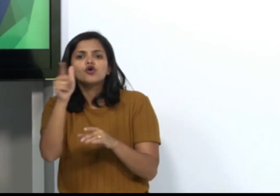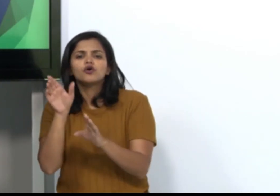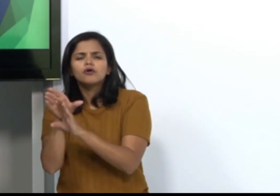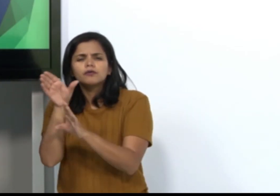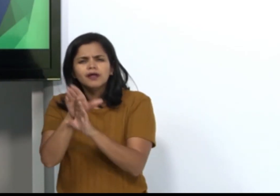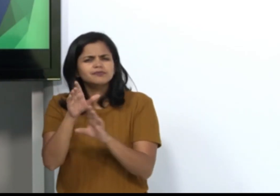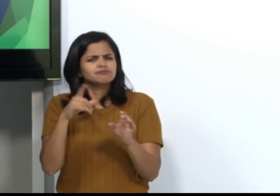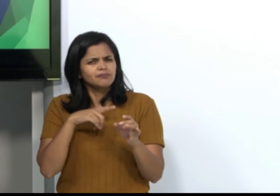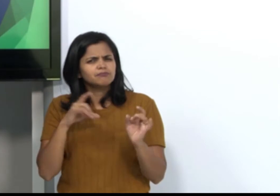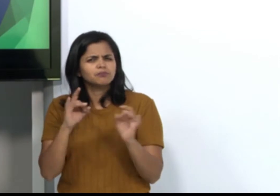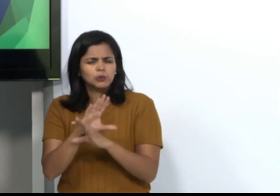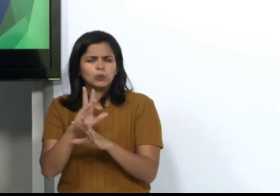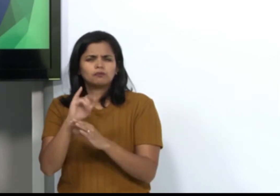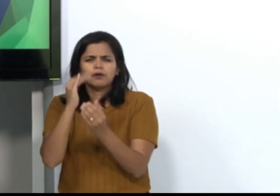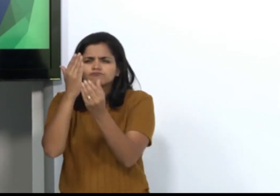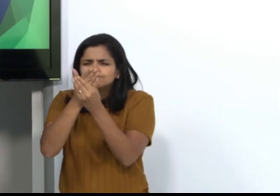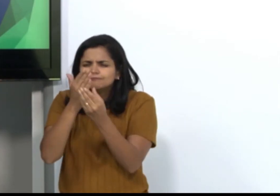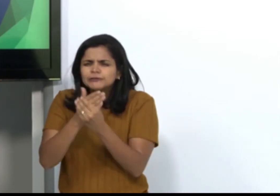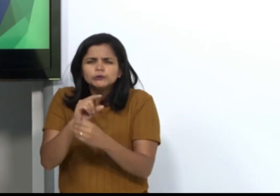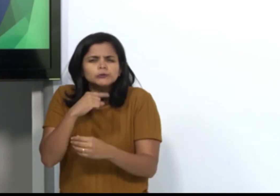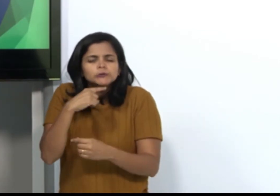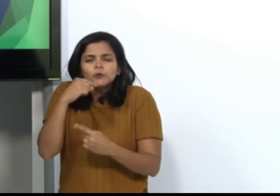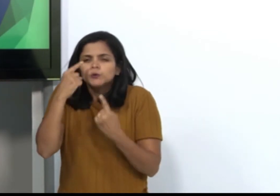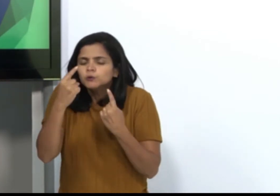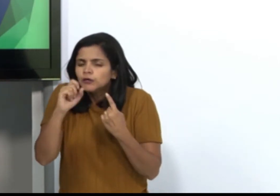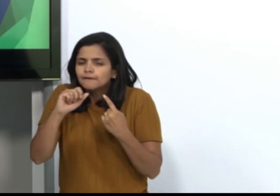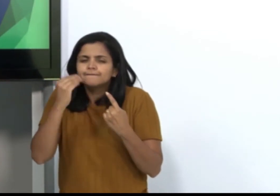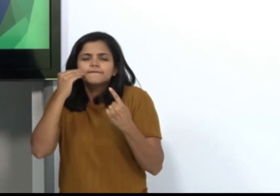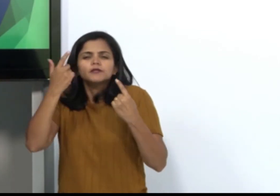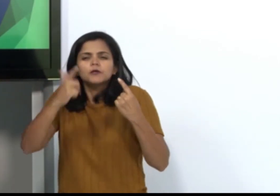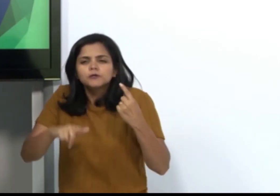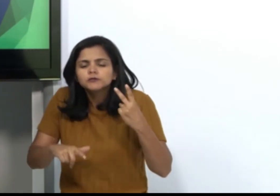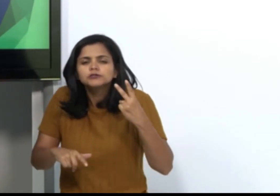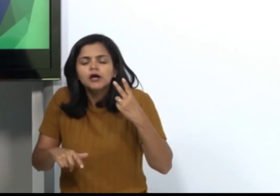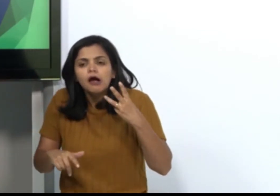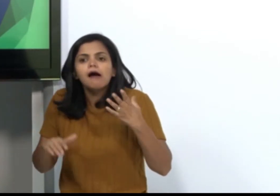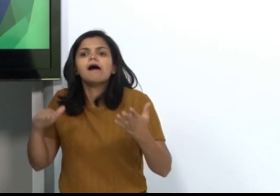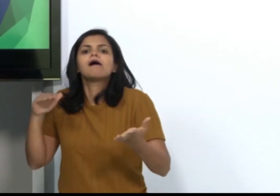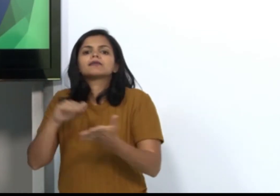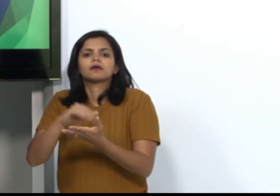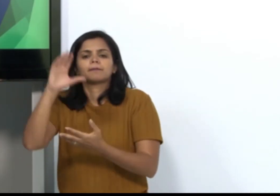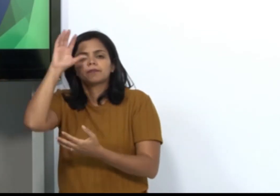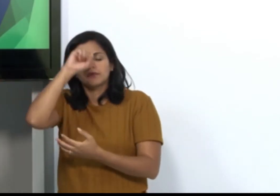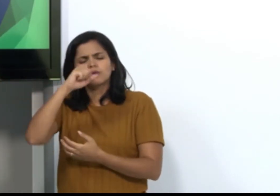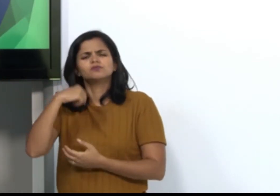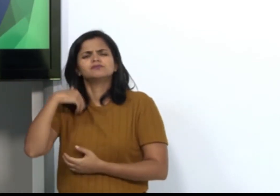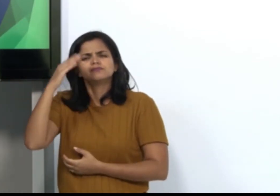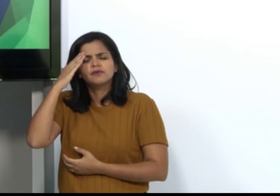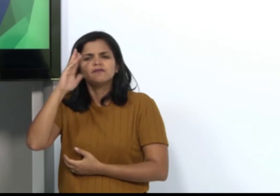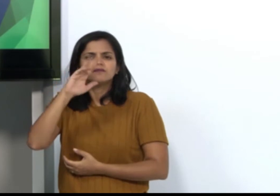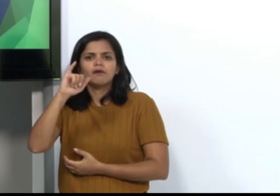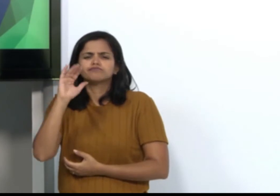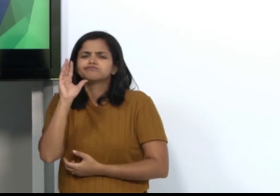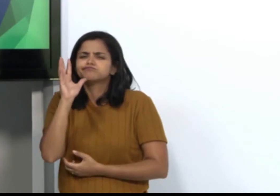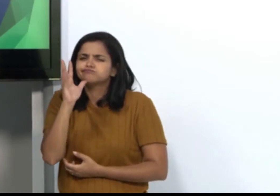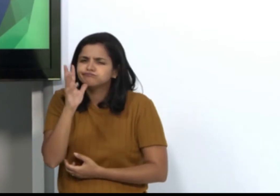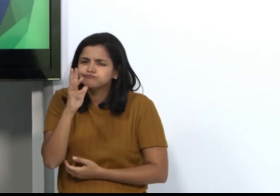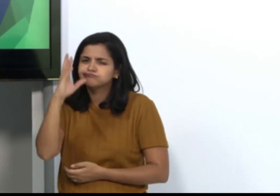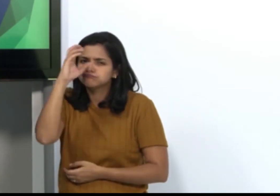Então, acompanhe as aulas, as videoaulas, com as orientações sobre as pastas. Então, dúvidas